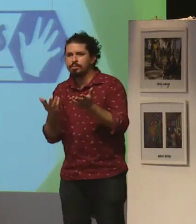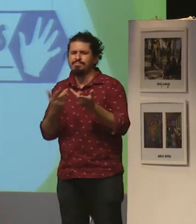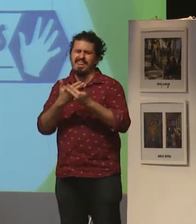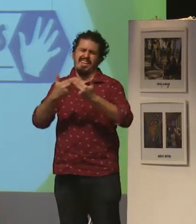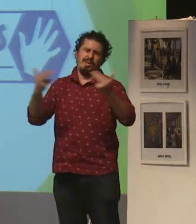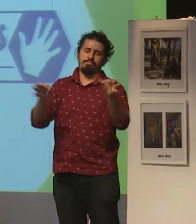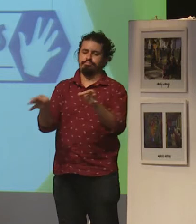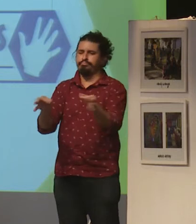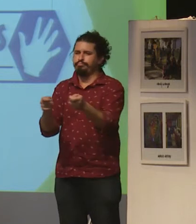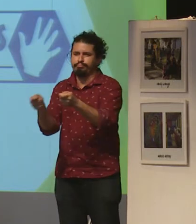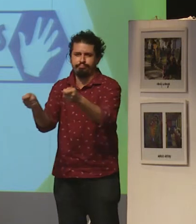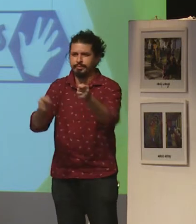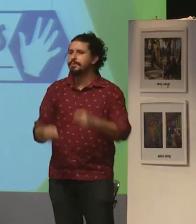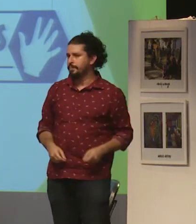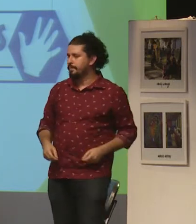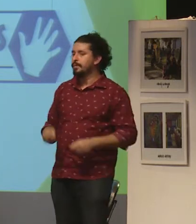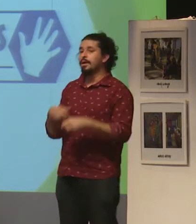alguns programas, de algumas grades.